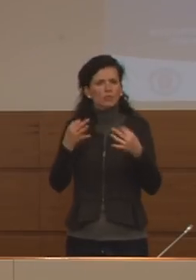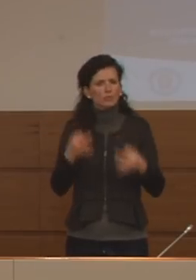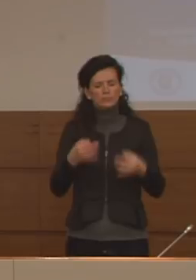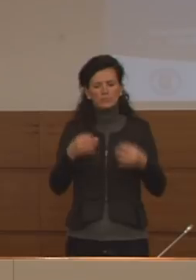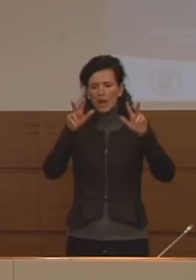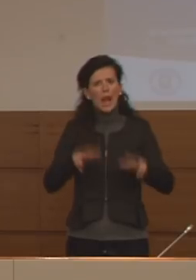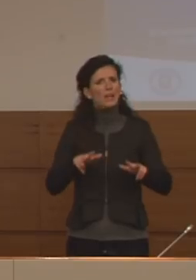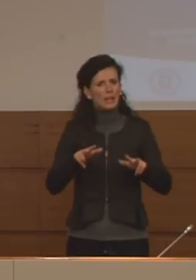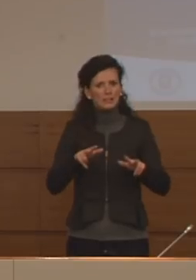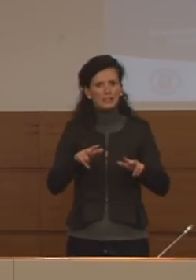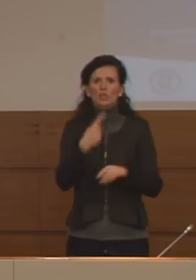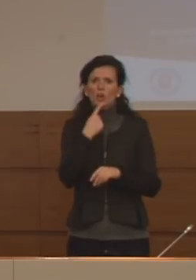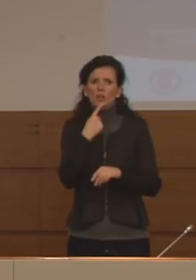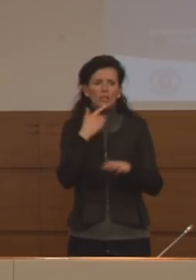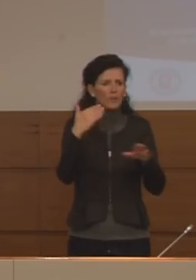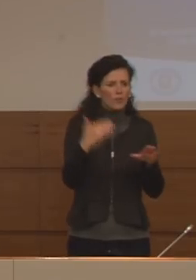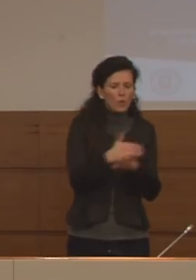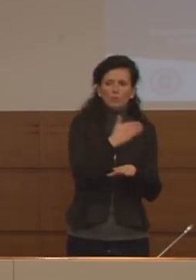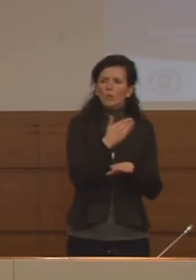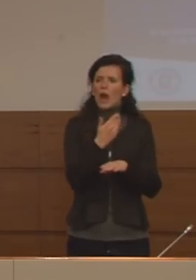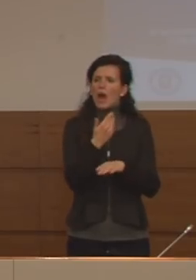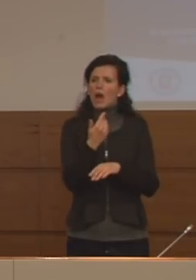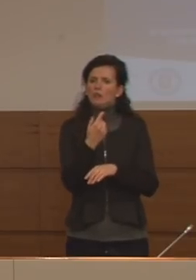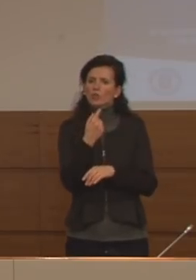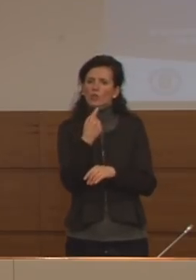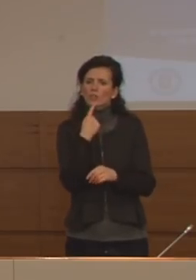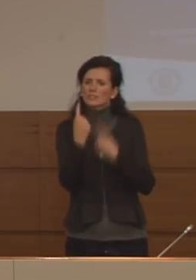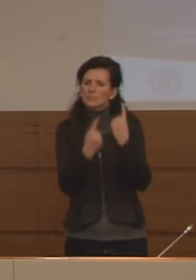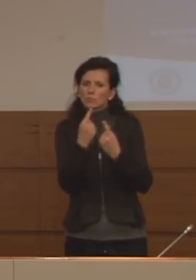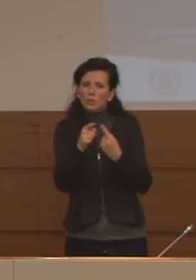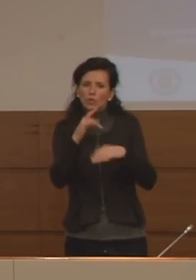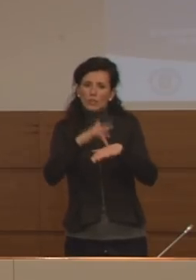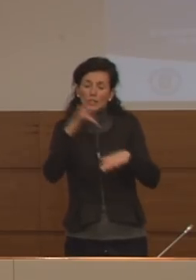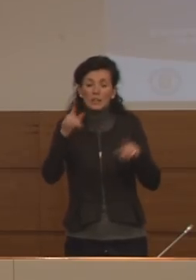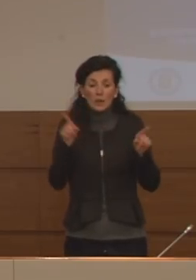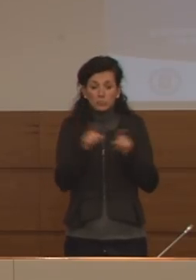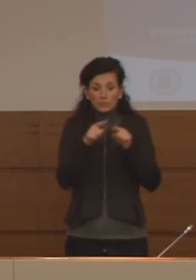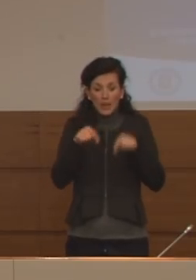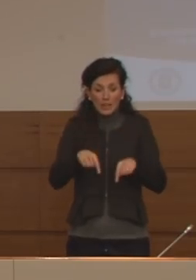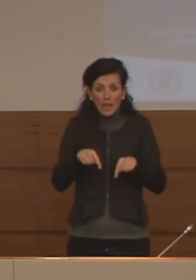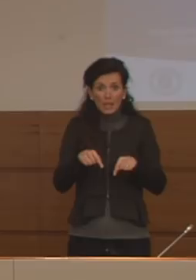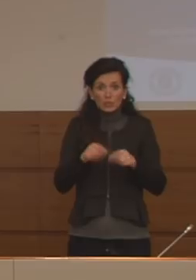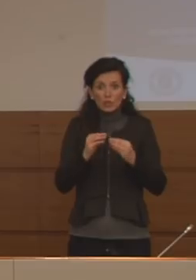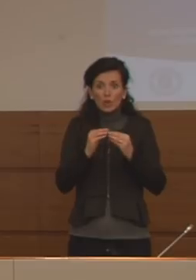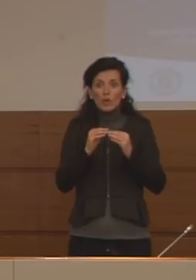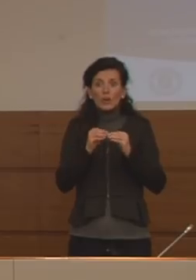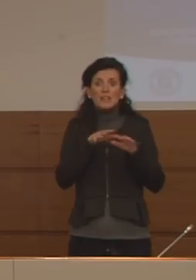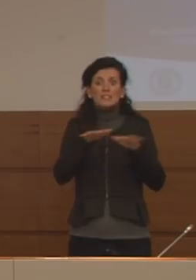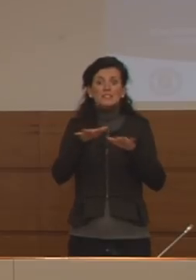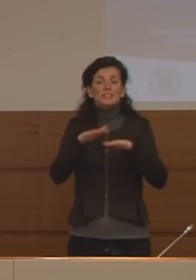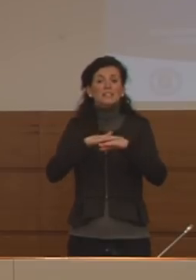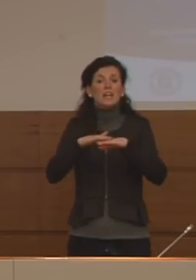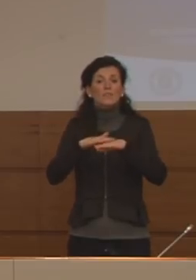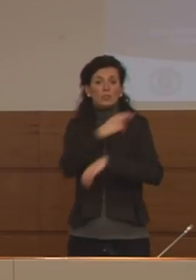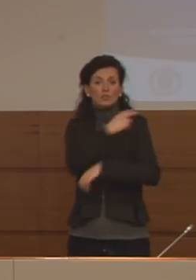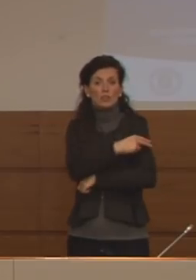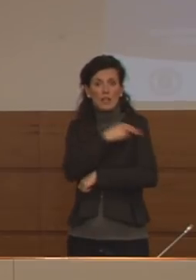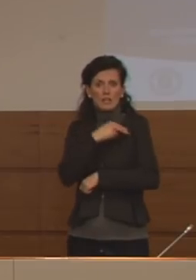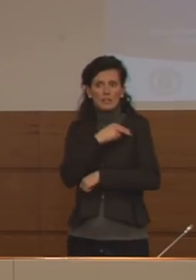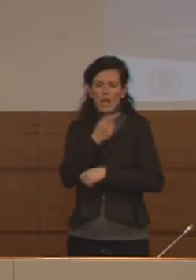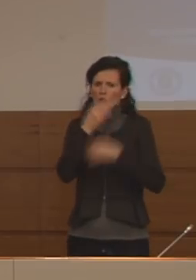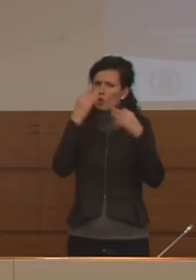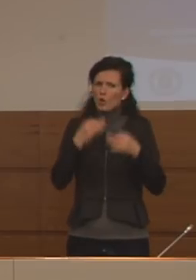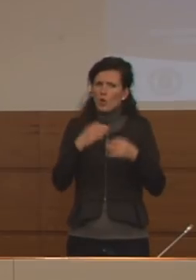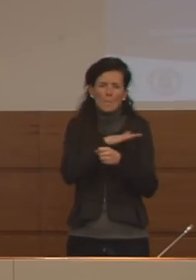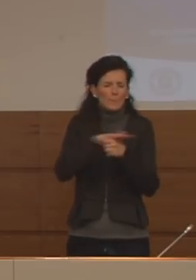tecnopatici infortunati soprattutto in una fase così complessa dove il servizio sanitario è stato sovraccarico dell'emergenza covi di